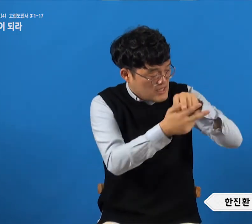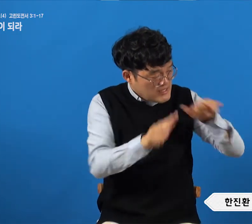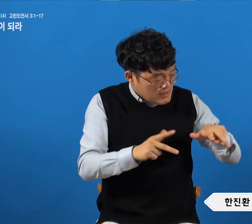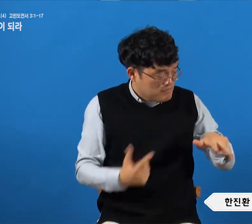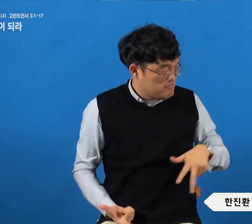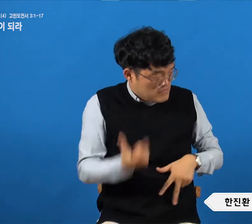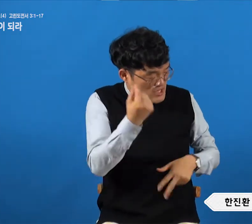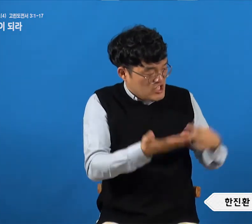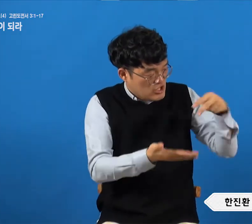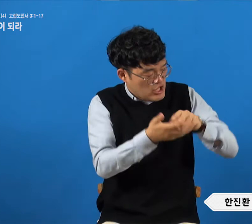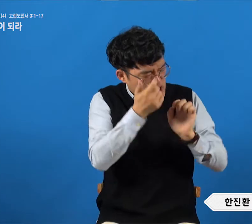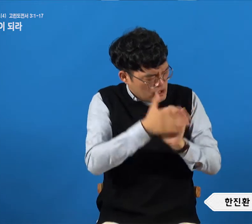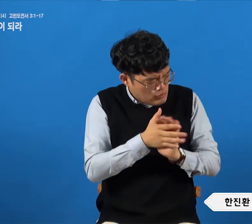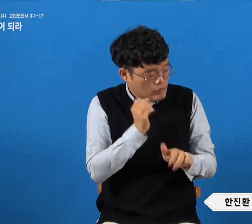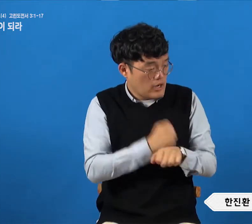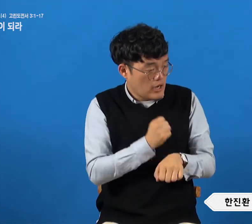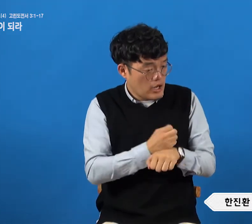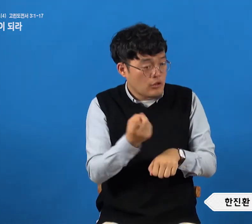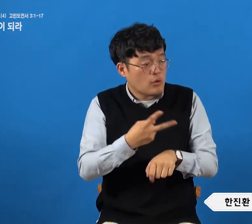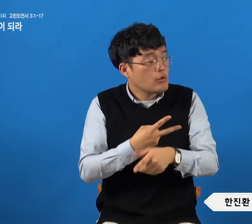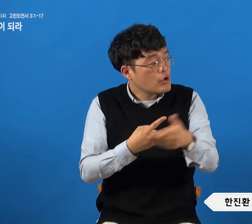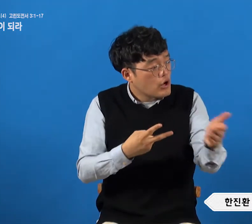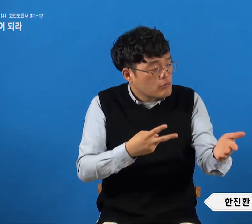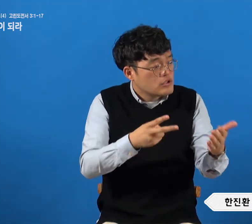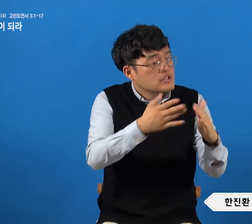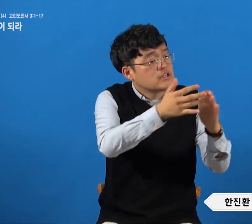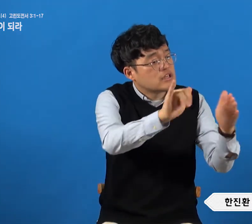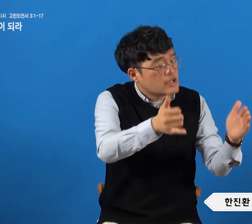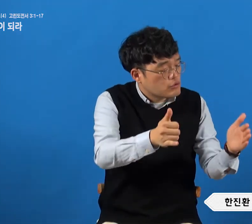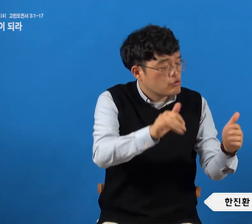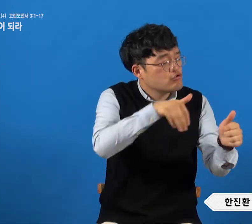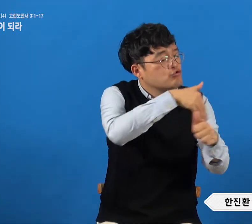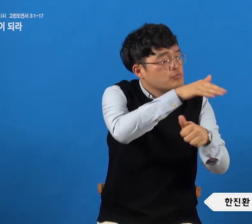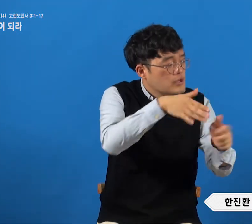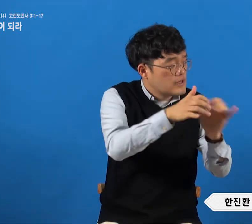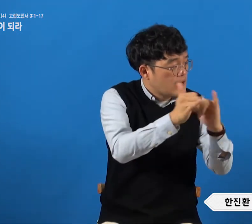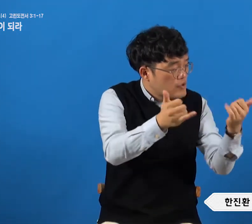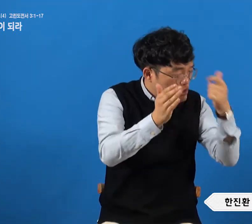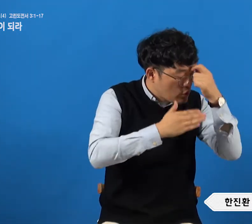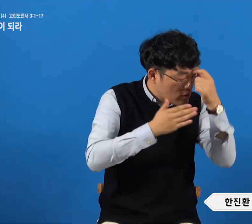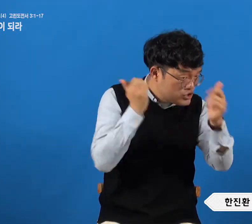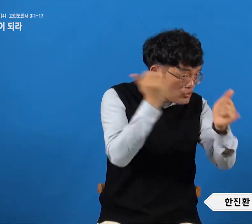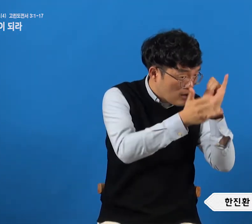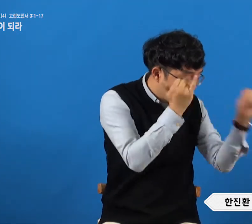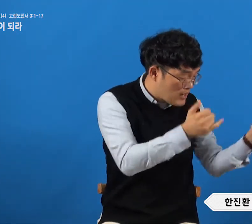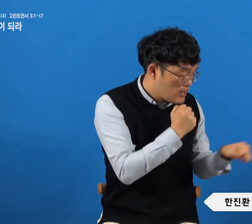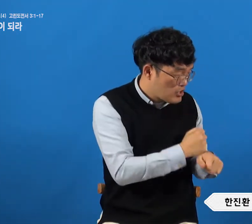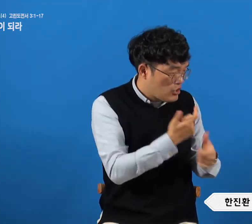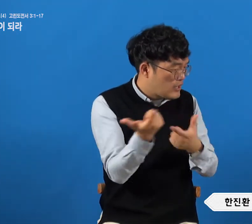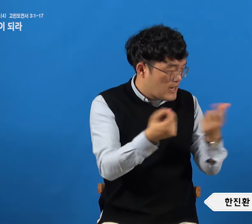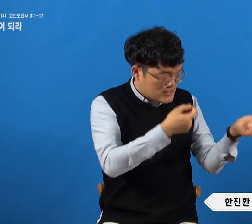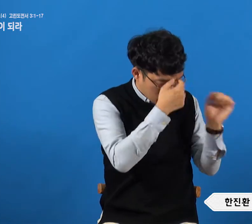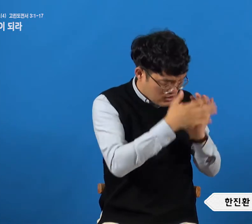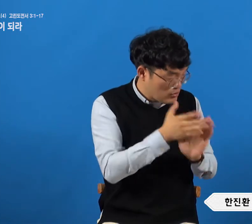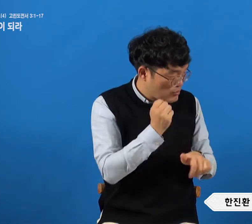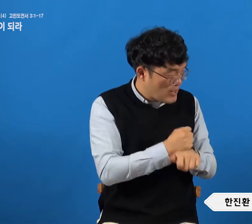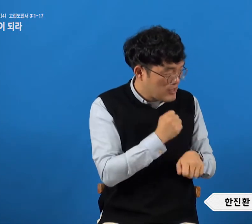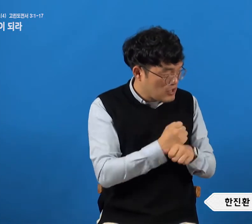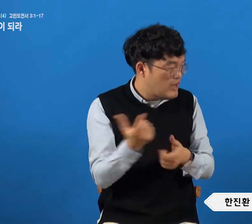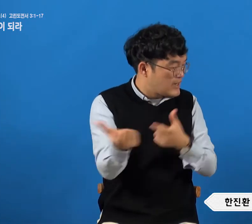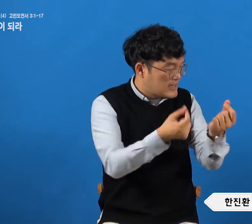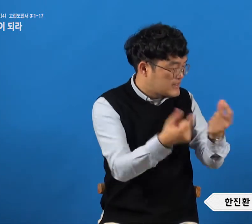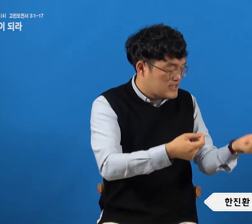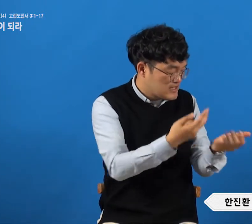기도하세요. 그리고 다락방 식구들 몇 사람에게도 전화 좀 하세요. 저는 지금 병원에 가야 되니까